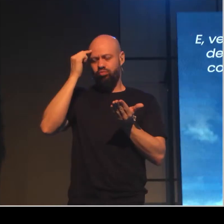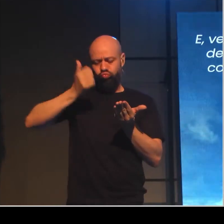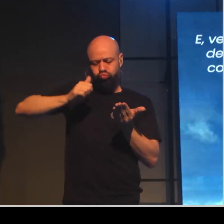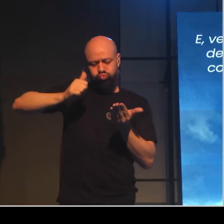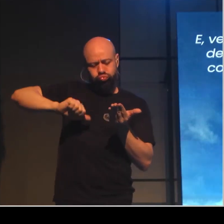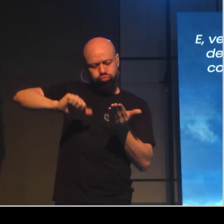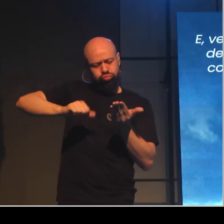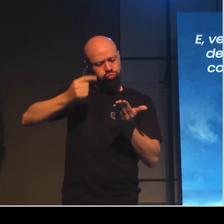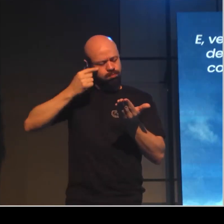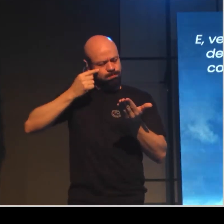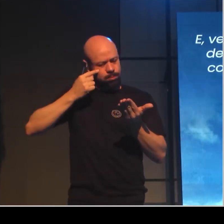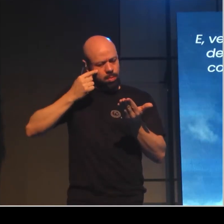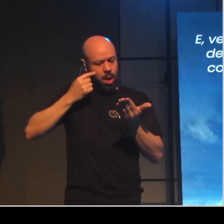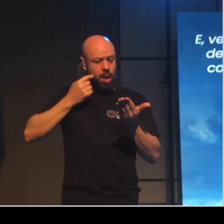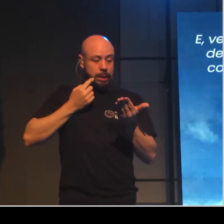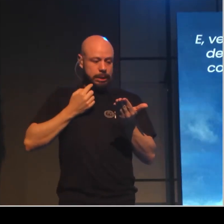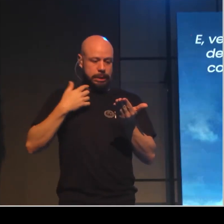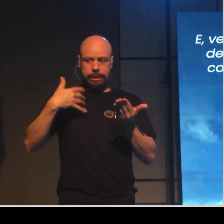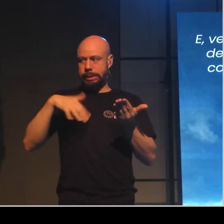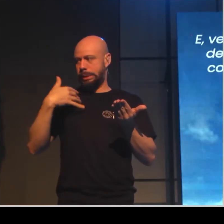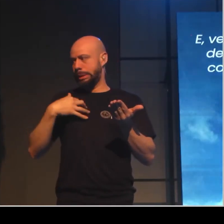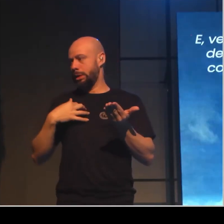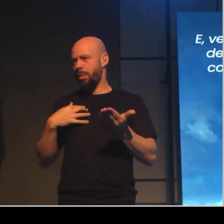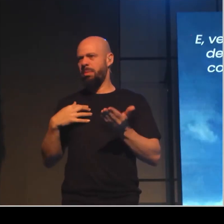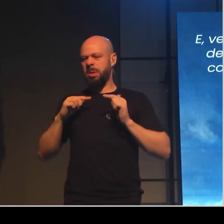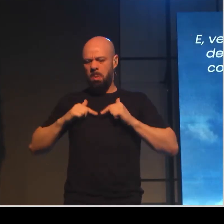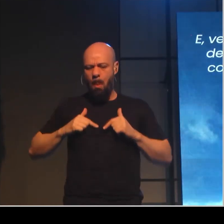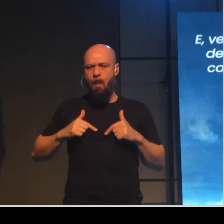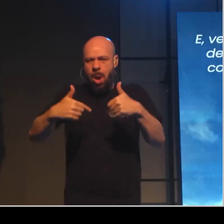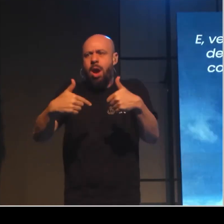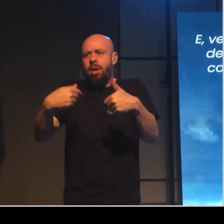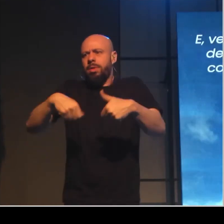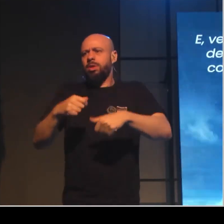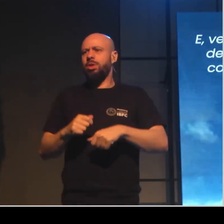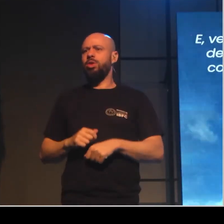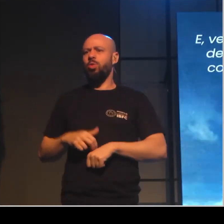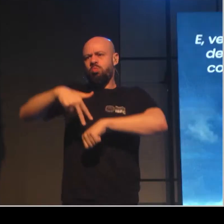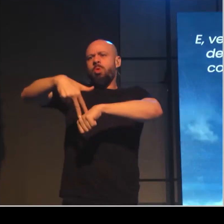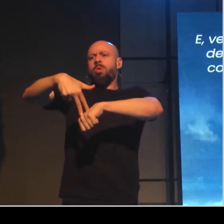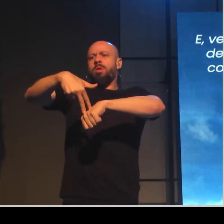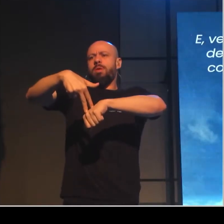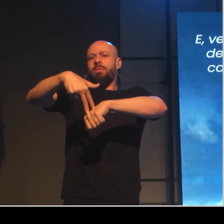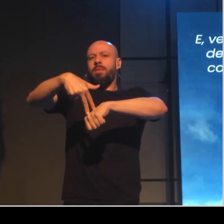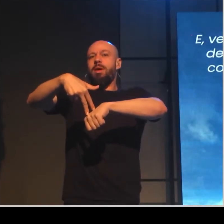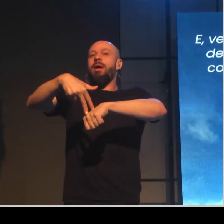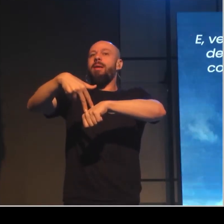você se posiciona diante daquilo que Deus lhe revelou, você é abençoado.